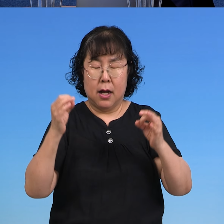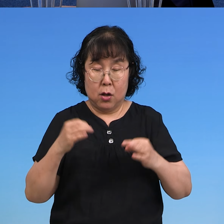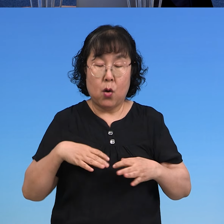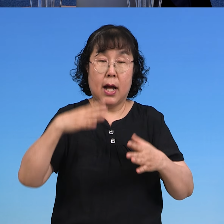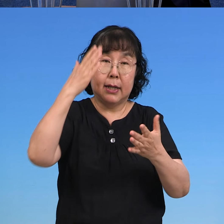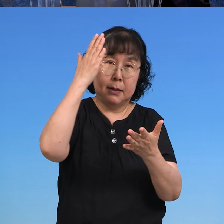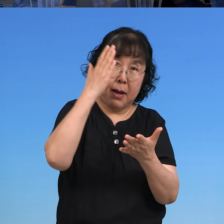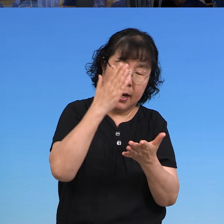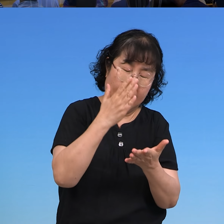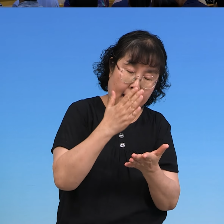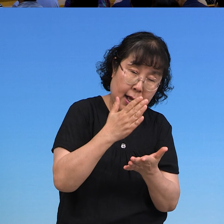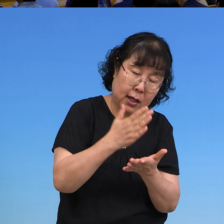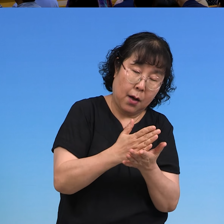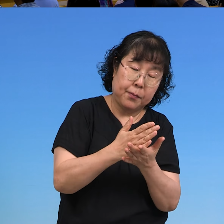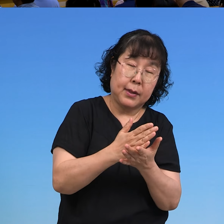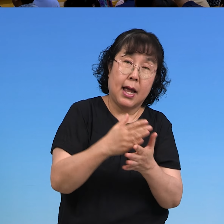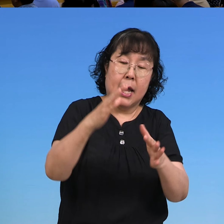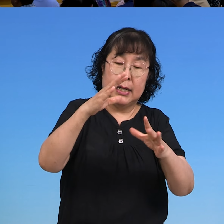겁내지 마라,